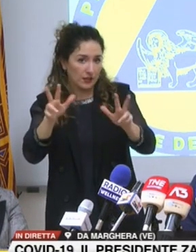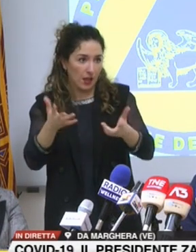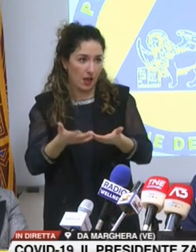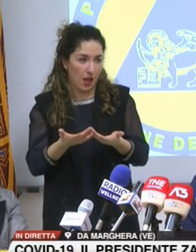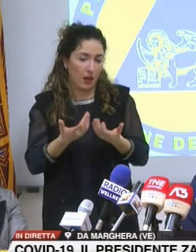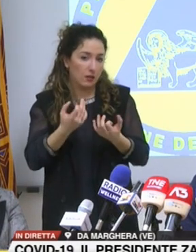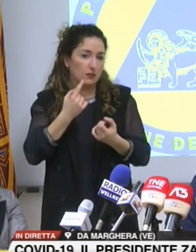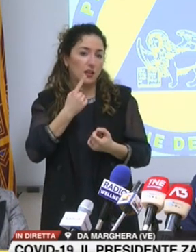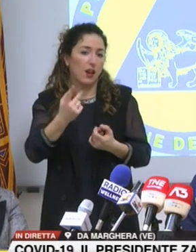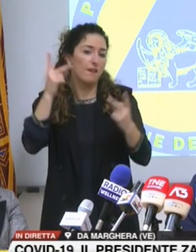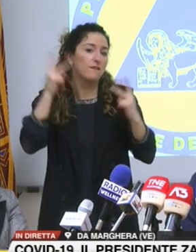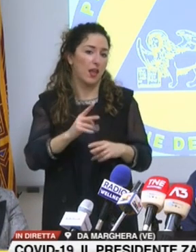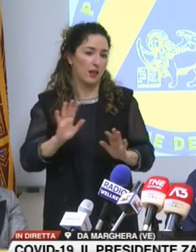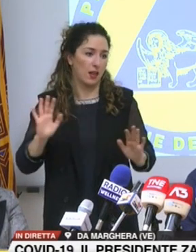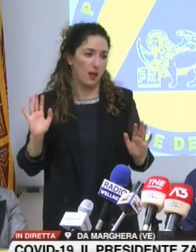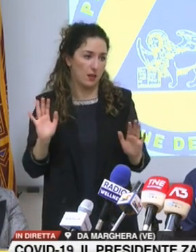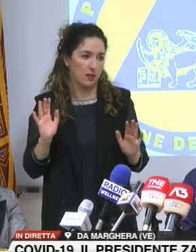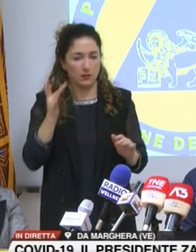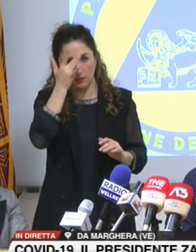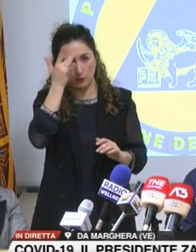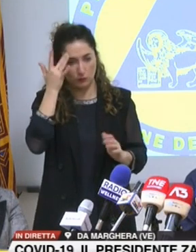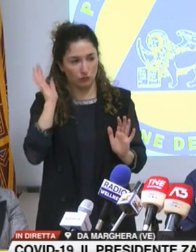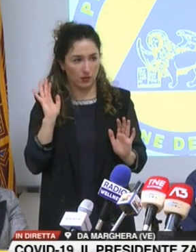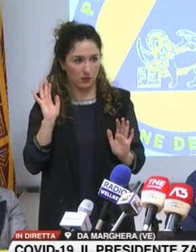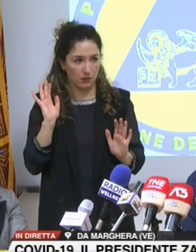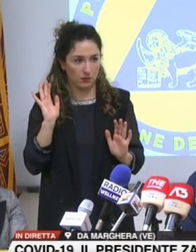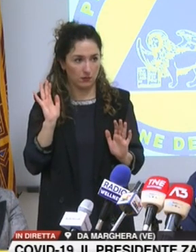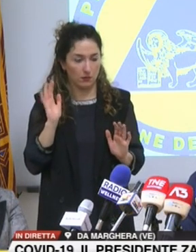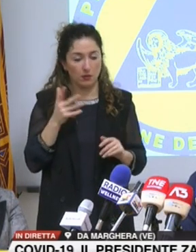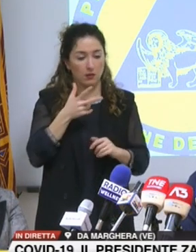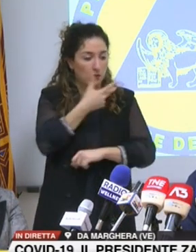con franchezza, insomma. Non si può inoculare quello che non si ha.